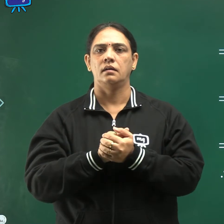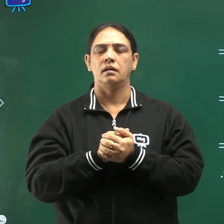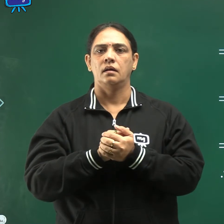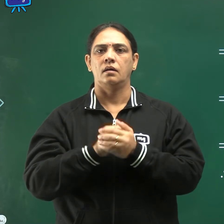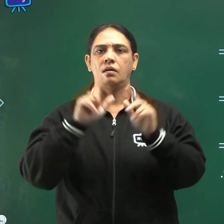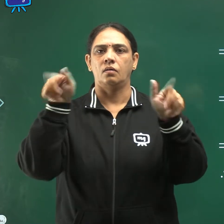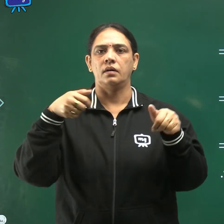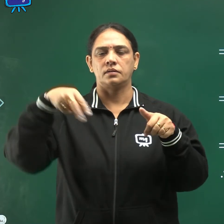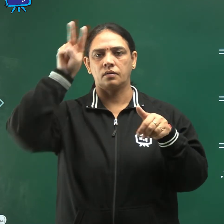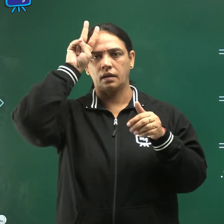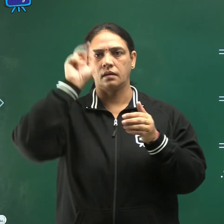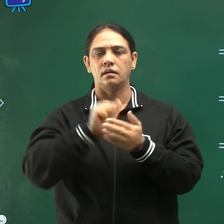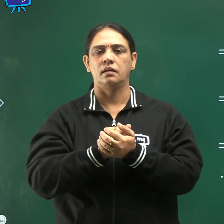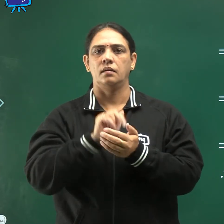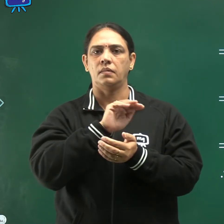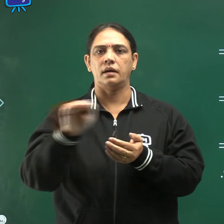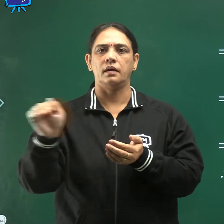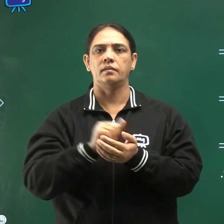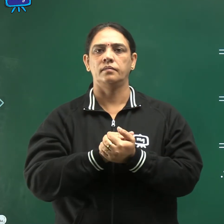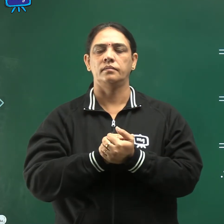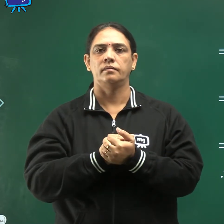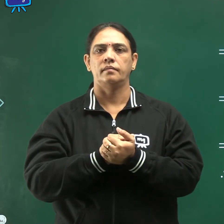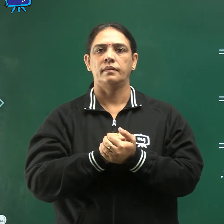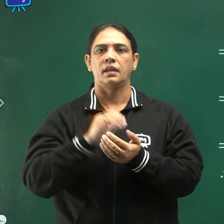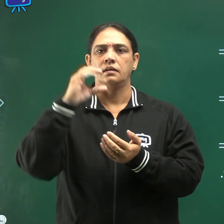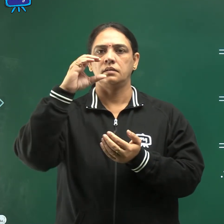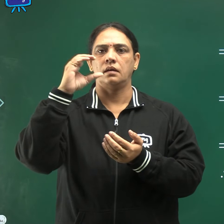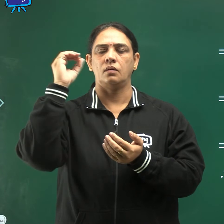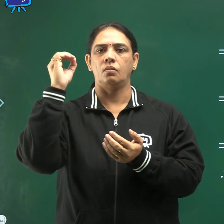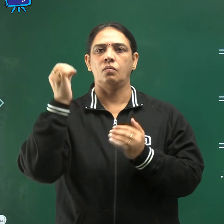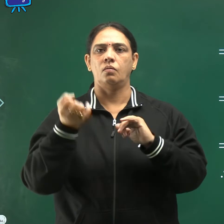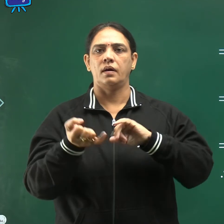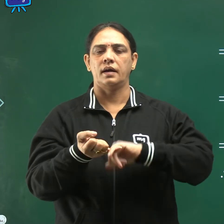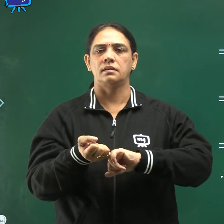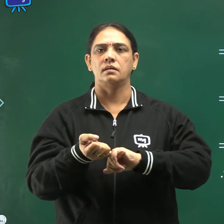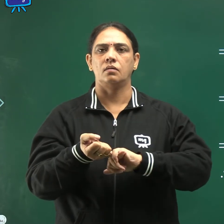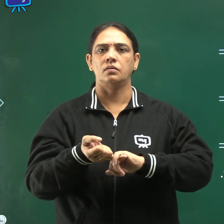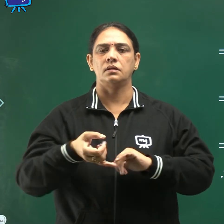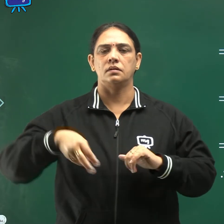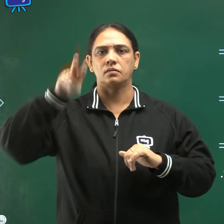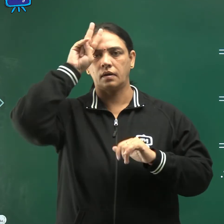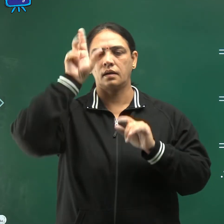होल स्क्वायर बटे कॉस स्क्वायर थीटा।